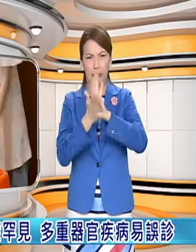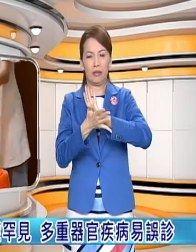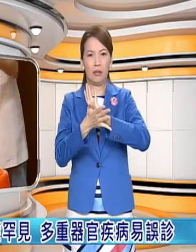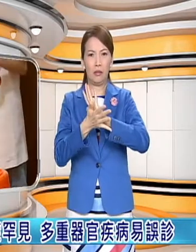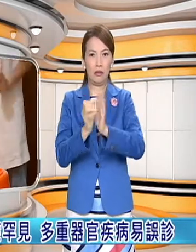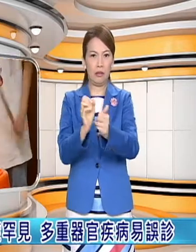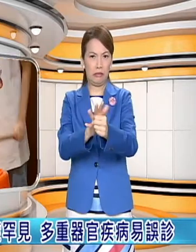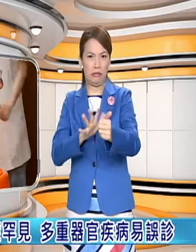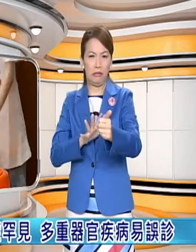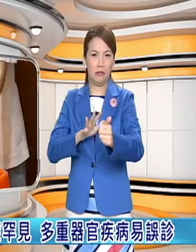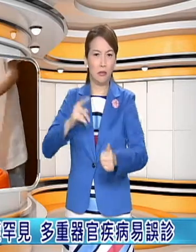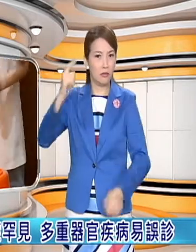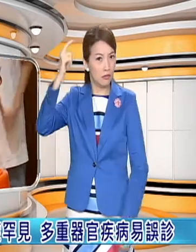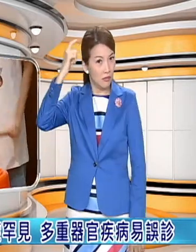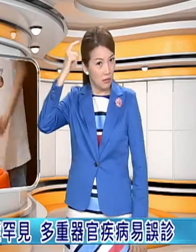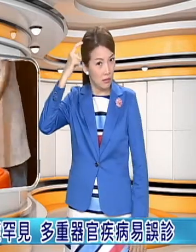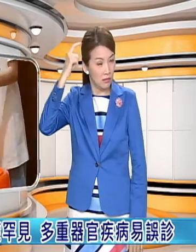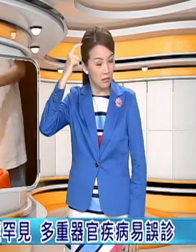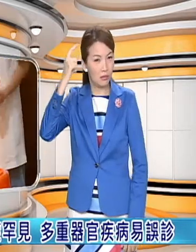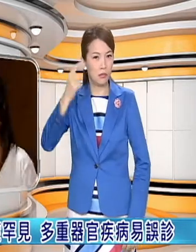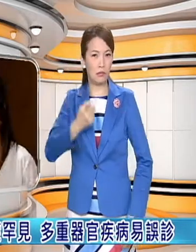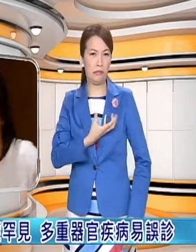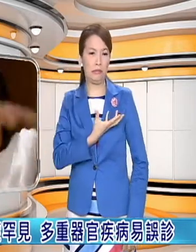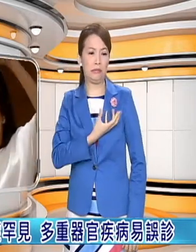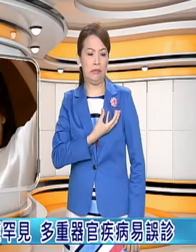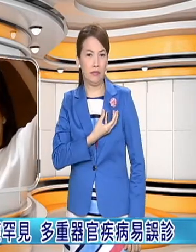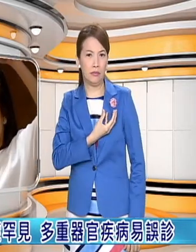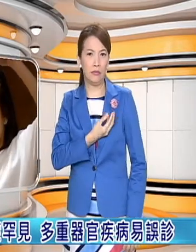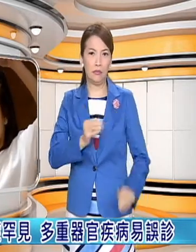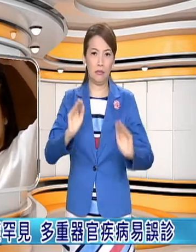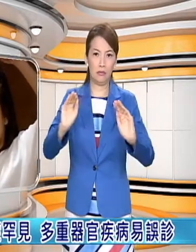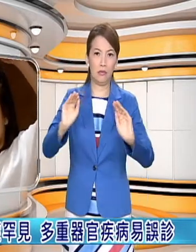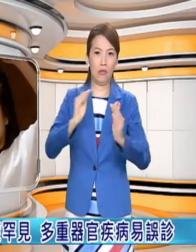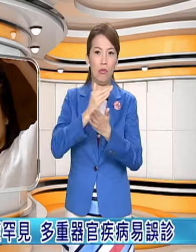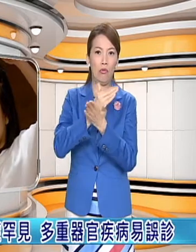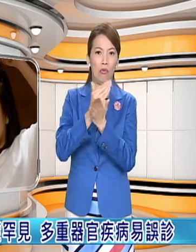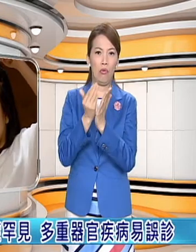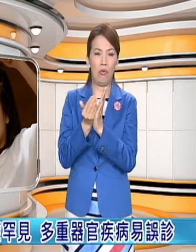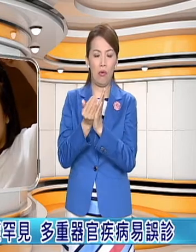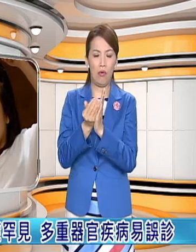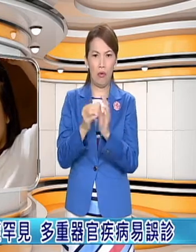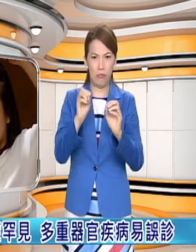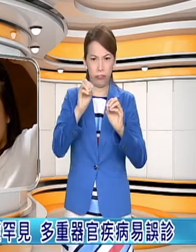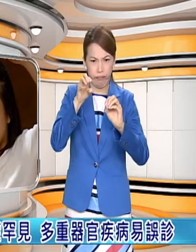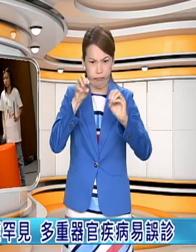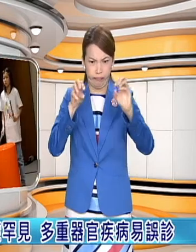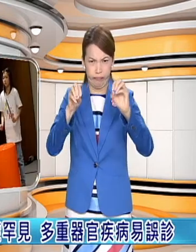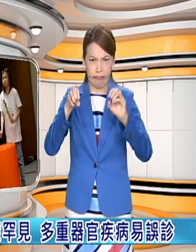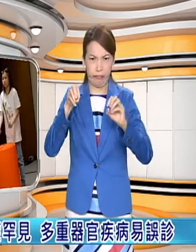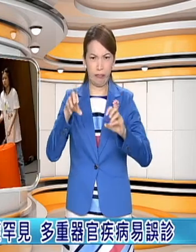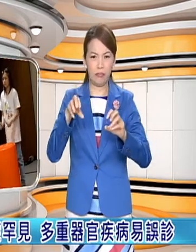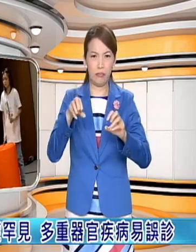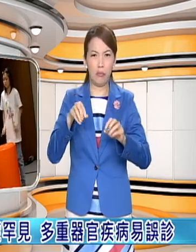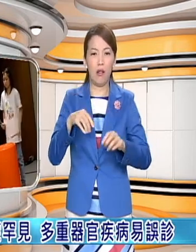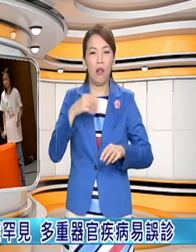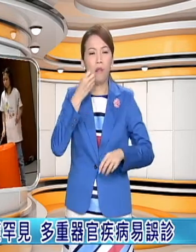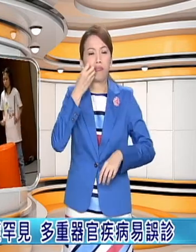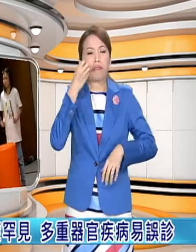官，都会长出结节小肿瘤，造成患者癫痫、心律不整，还